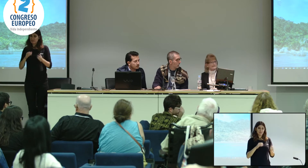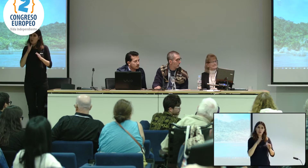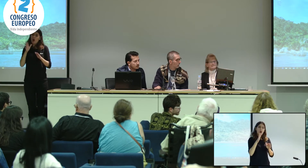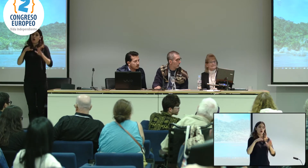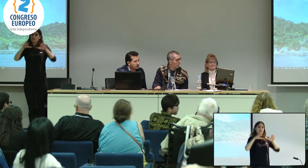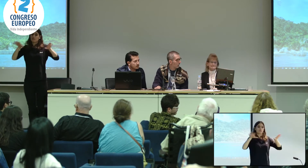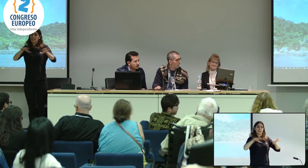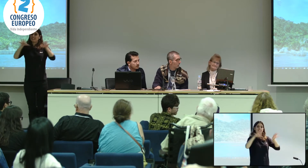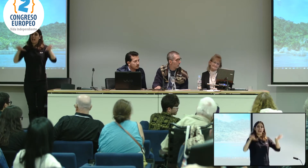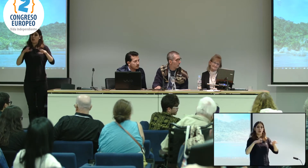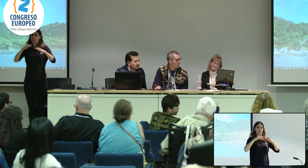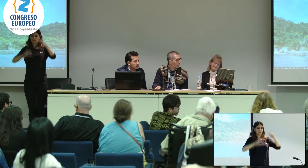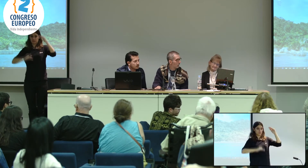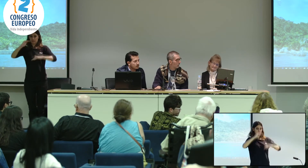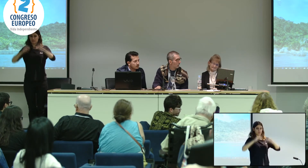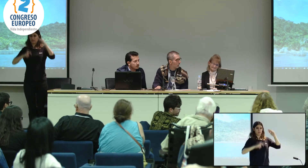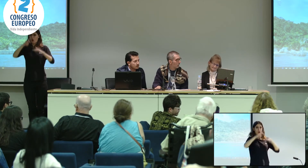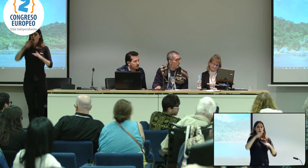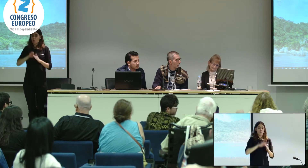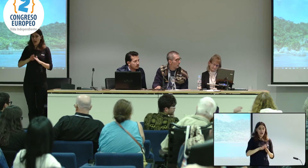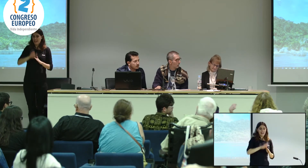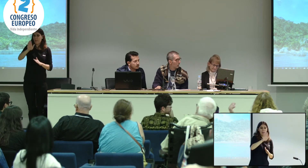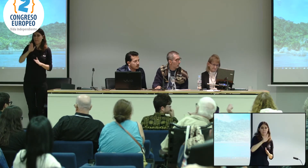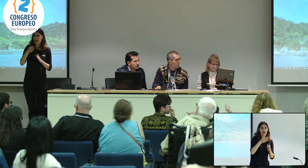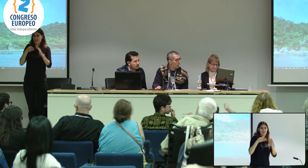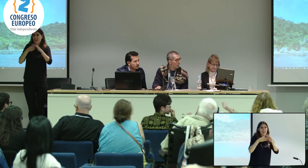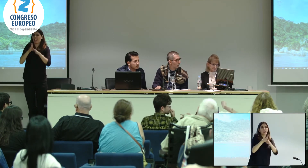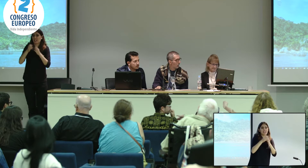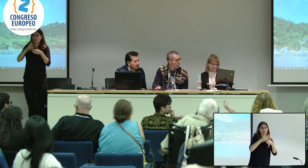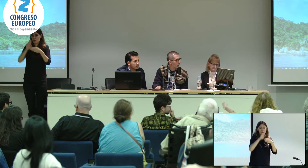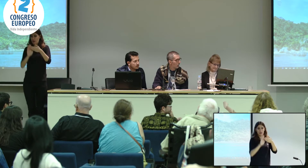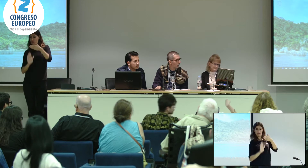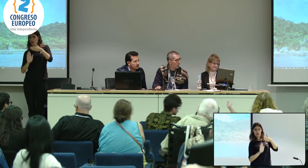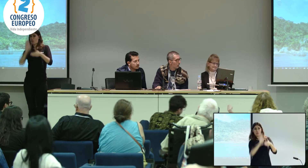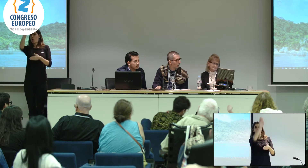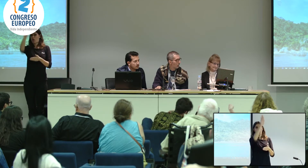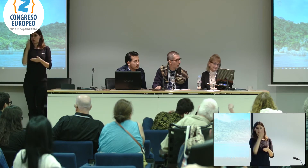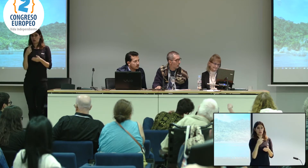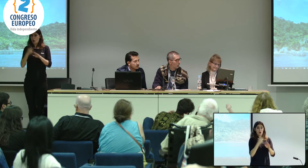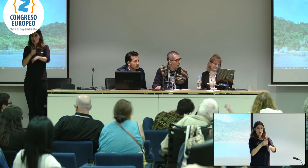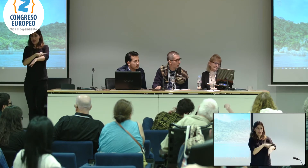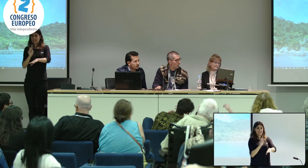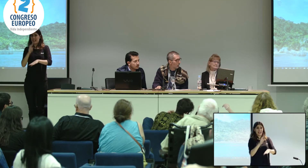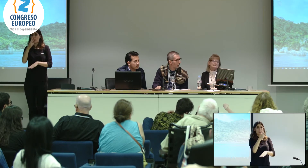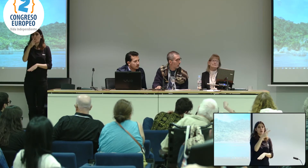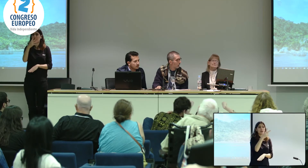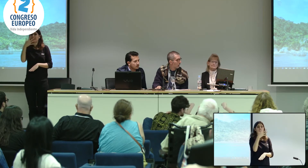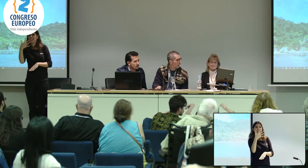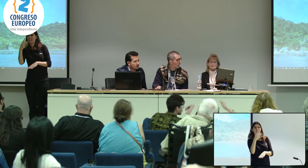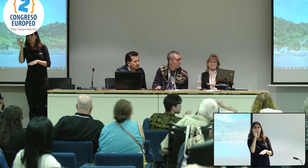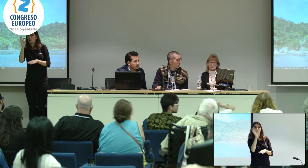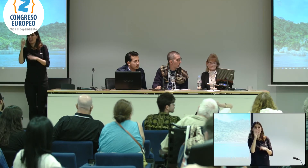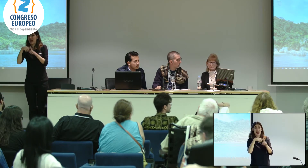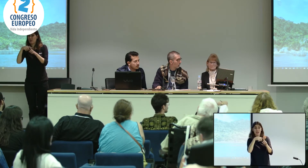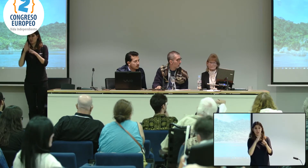puertas estrechas o unas rampas de acceso a los edificios con pendientes, y no exagero, de más de 25 grados